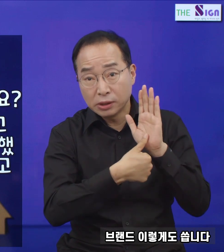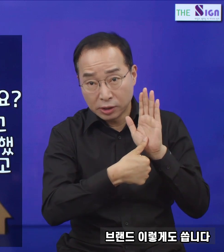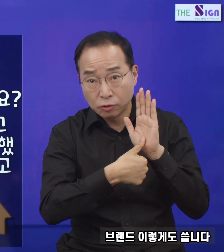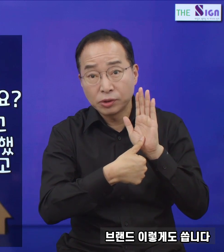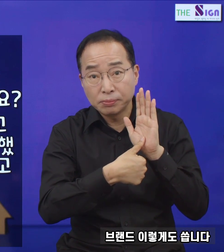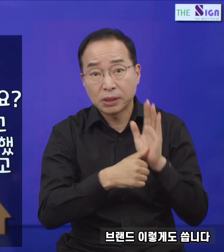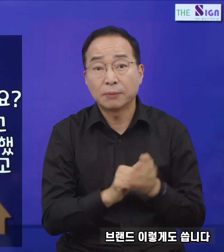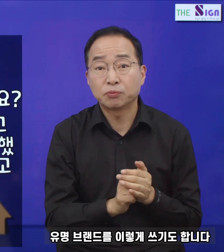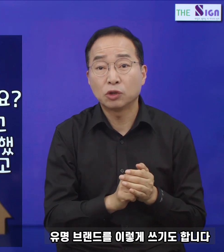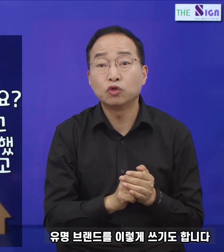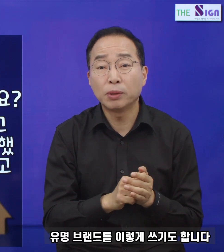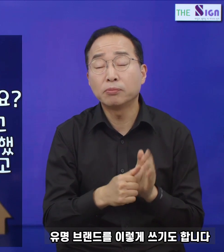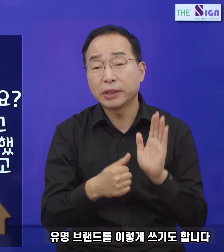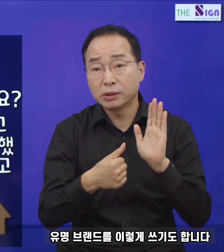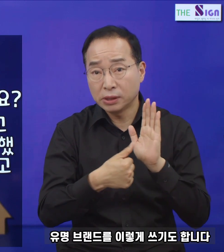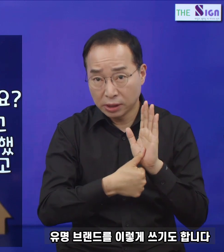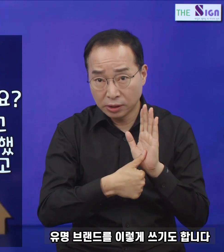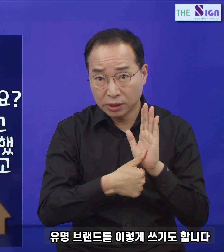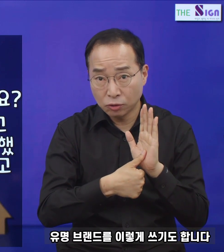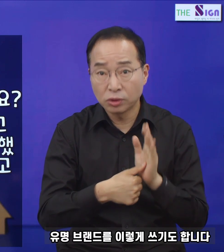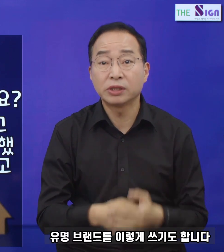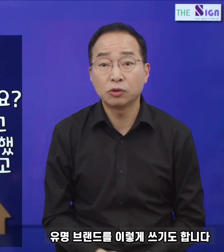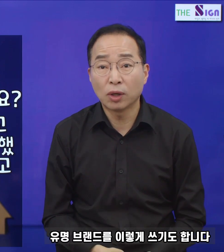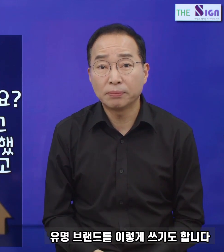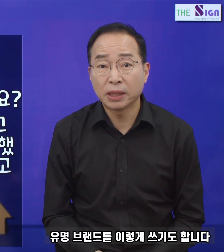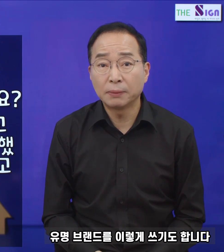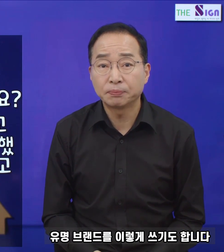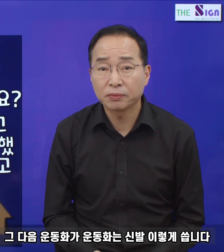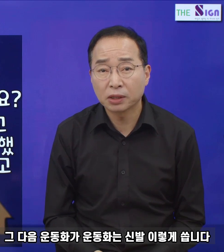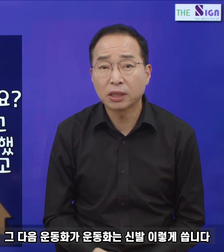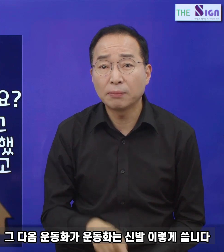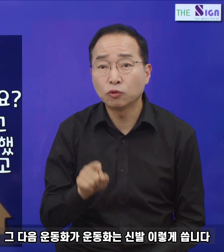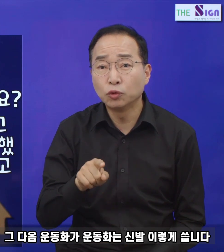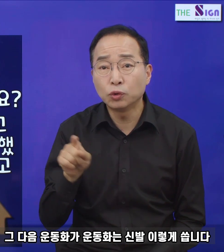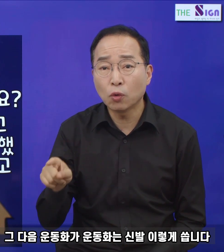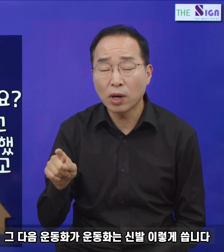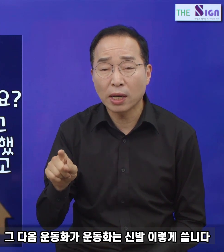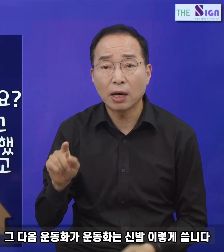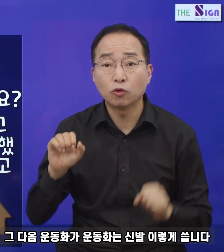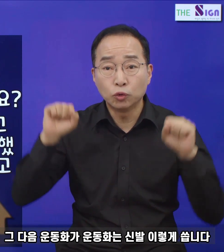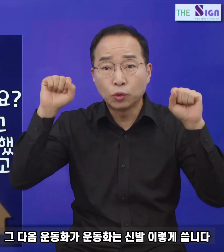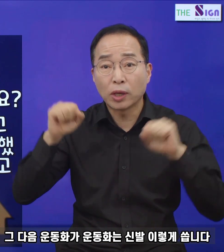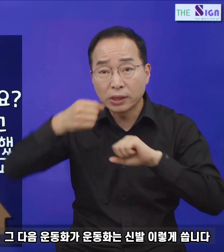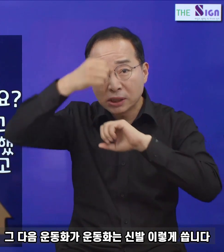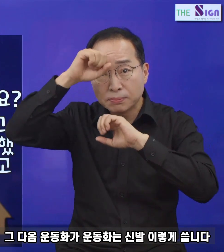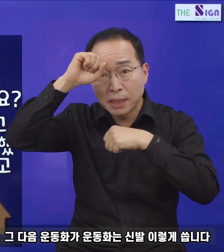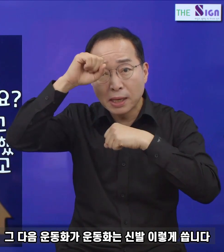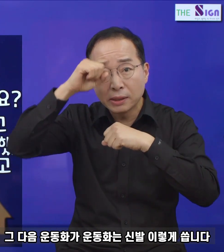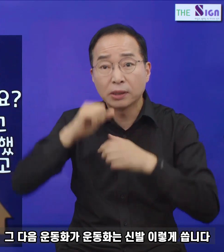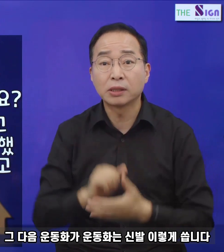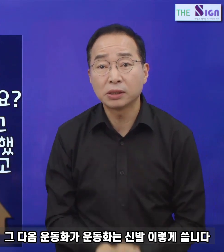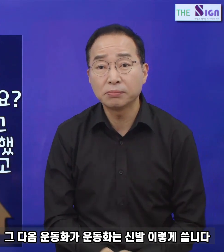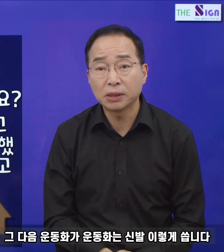이렇게도 씁니다. 자, 유명 브랜드를 이렇게 쓰기도 합니다. 그 다음 운동화는 신발 이렇게 씁니다.